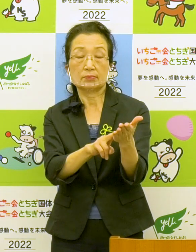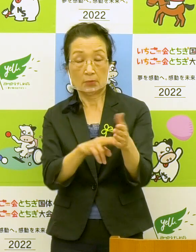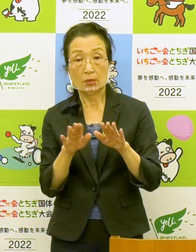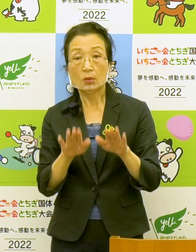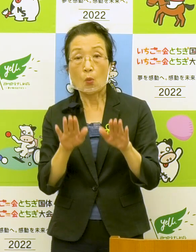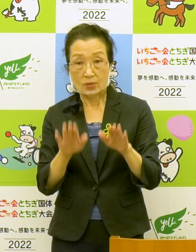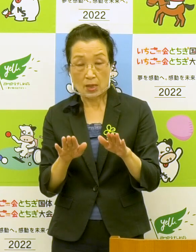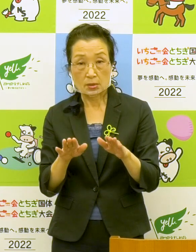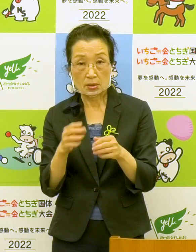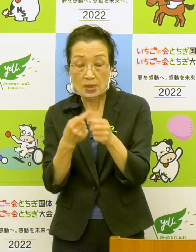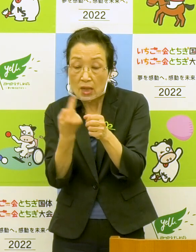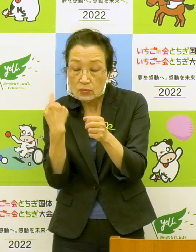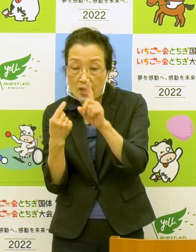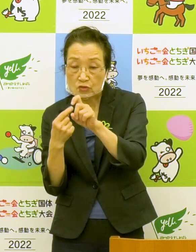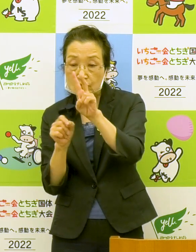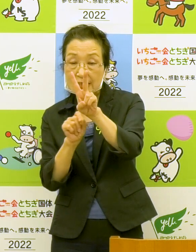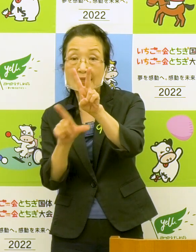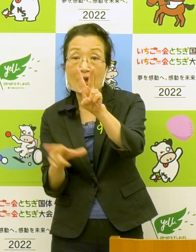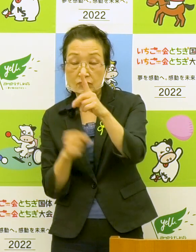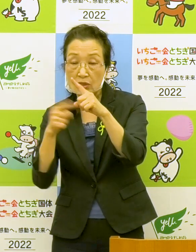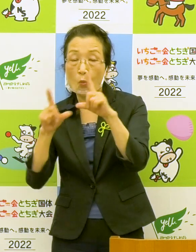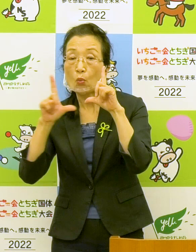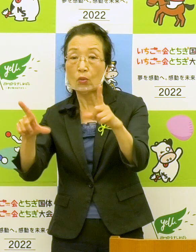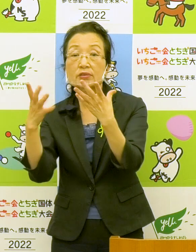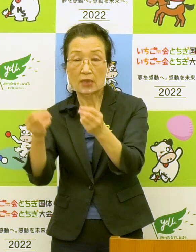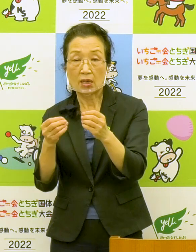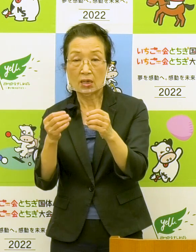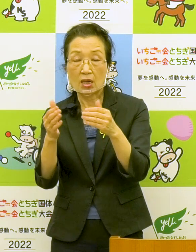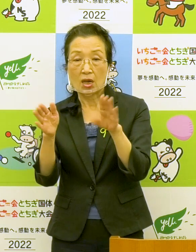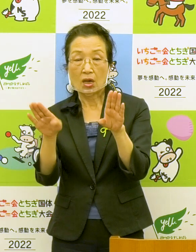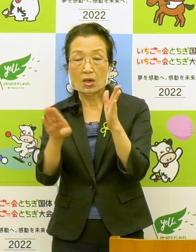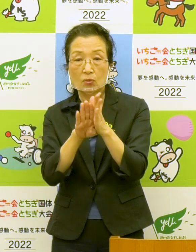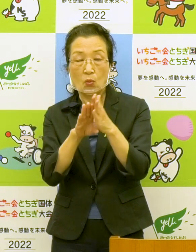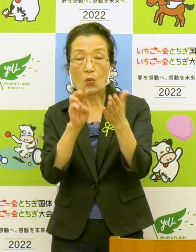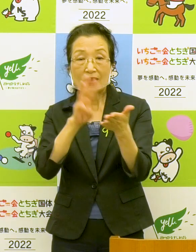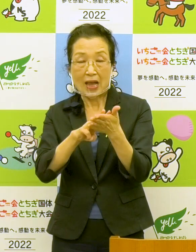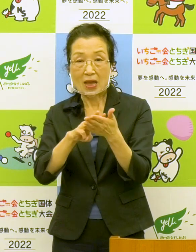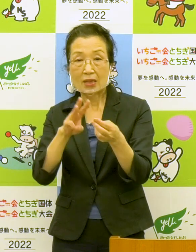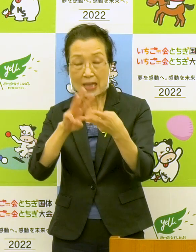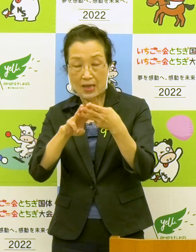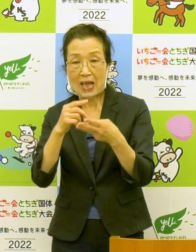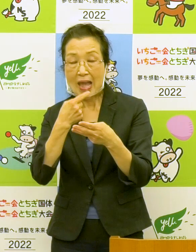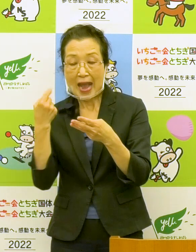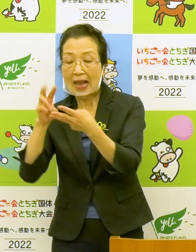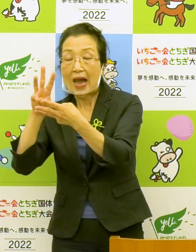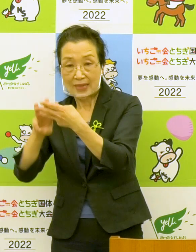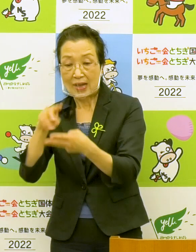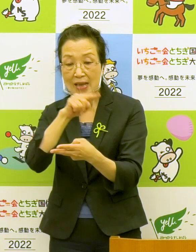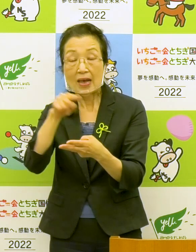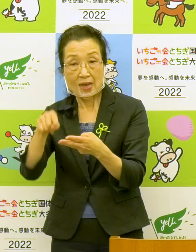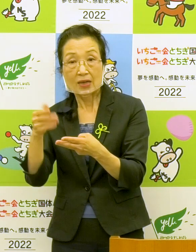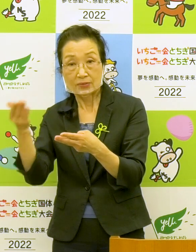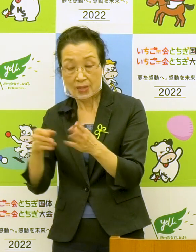度、昨年12月に公表しました戸田調整池、赤田調整池に続き、寺子に